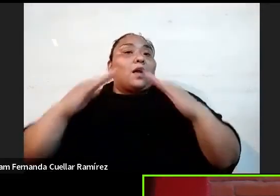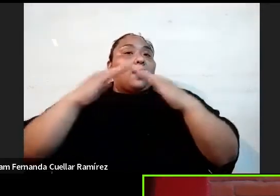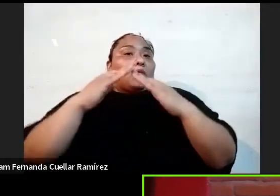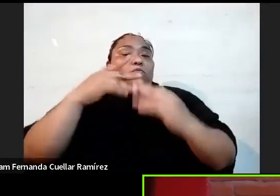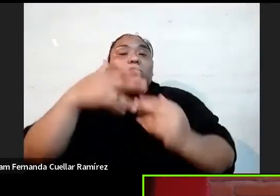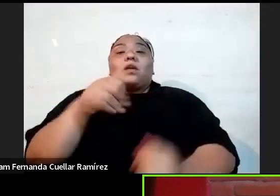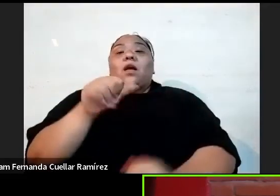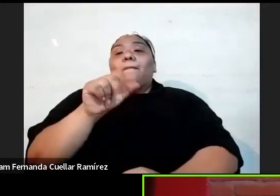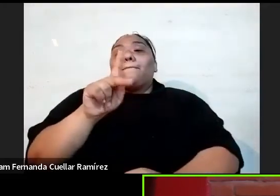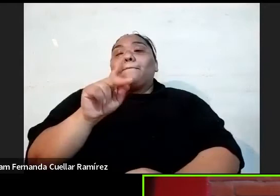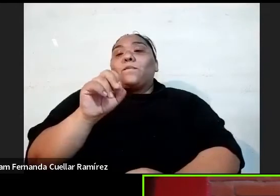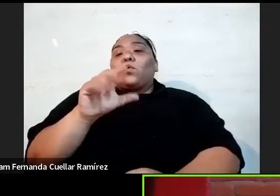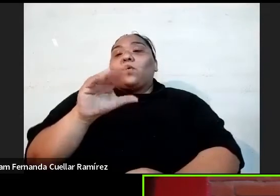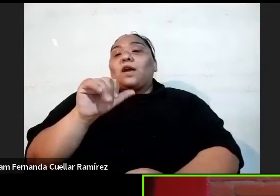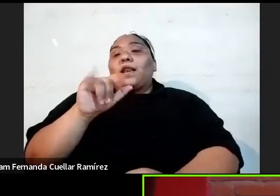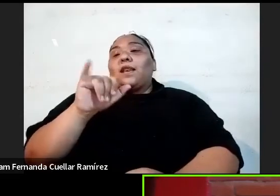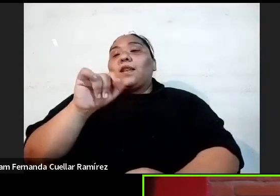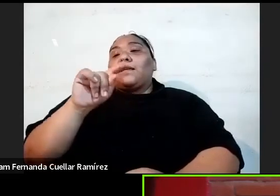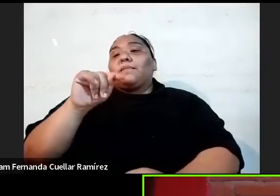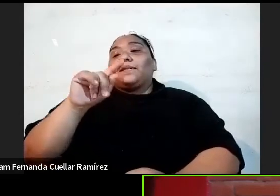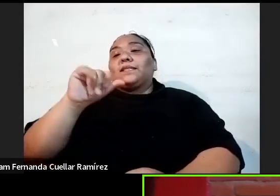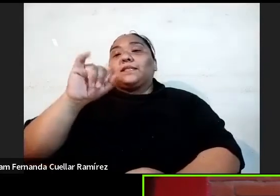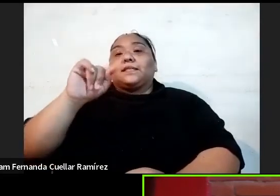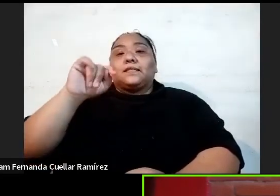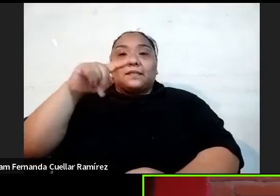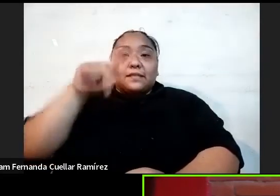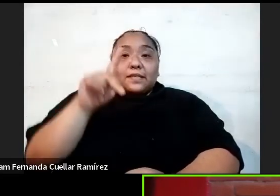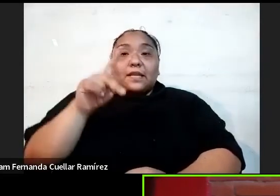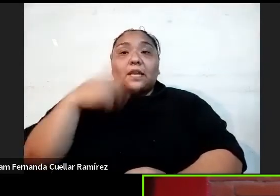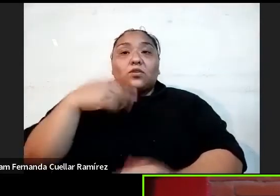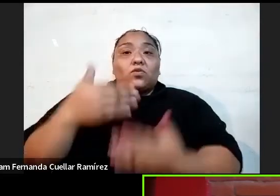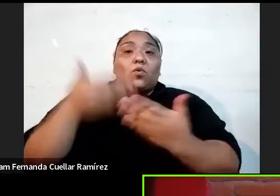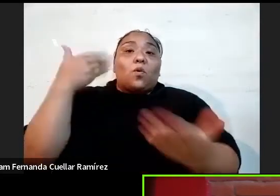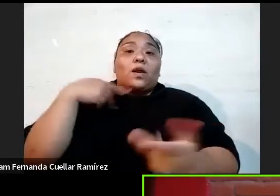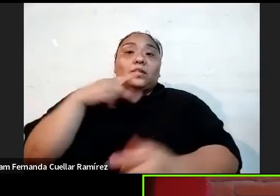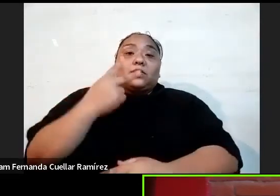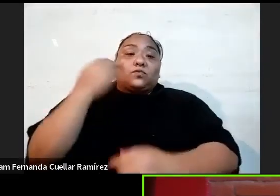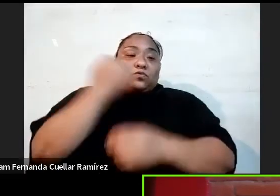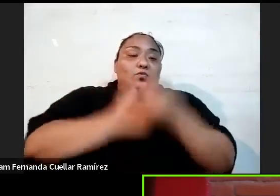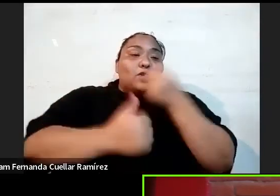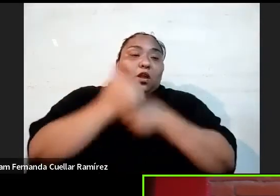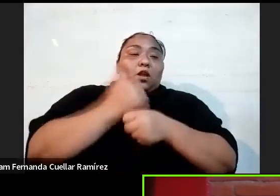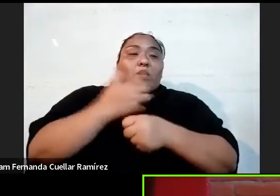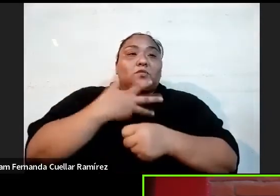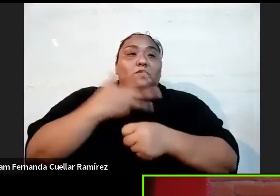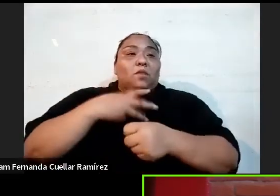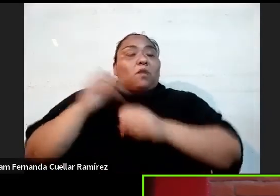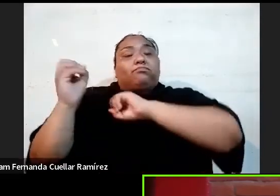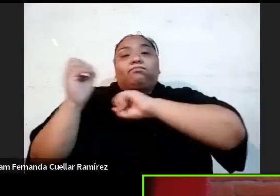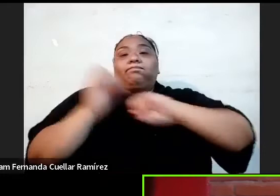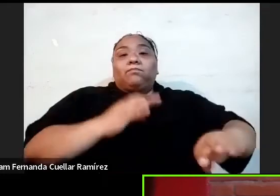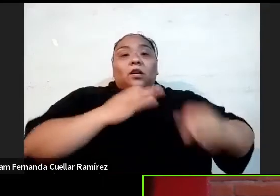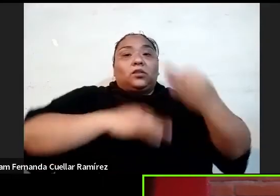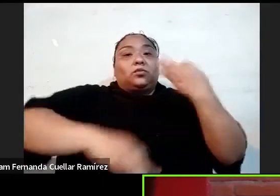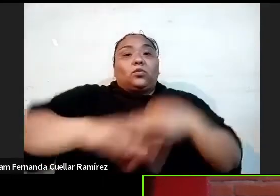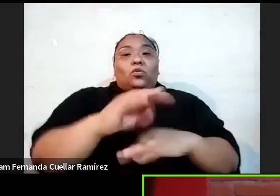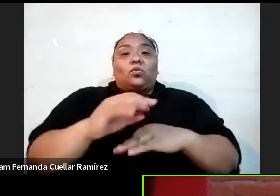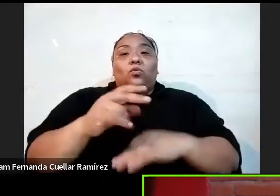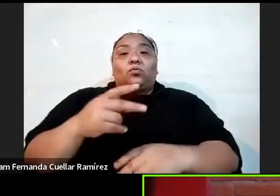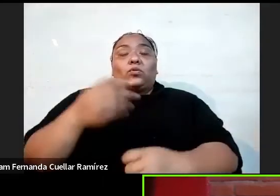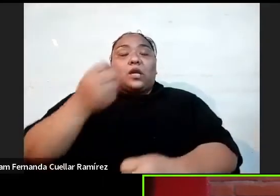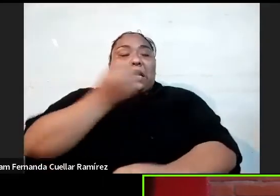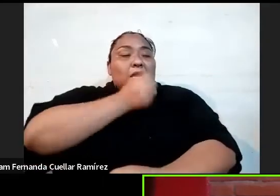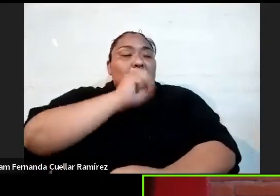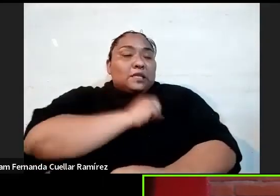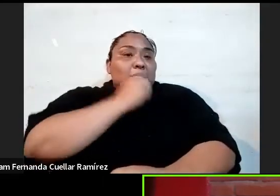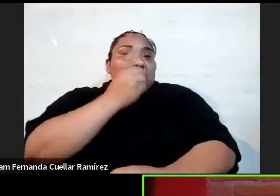O sea, yo tuve un tiempo hace unos años en los que dejé todo. Tuve un momento de salud un poco